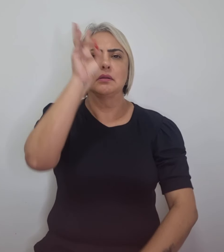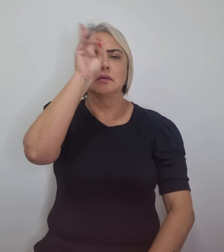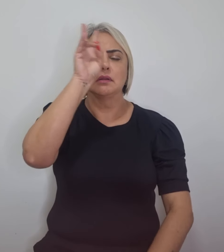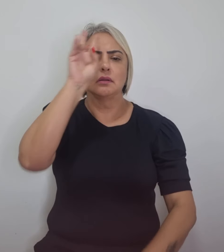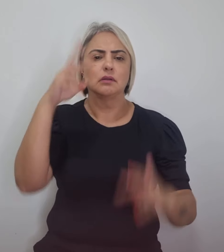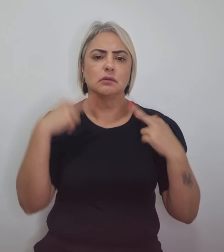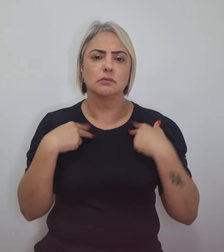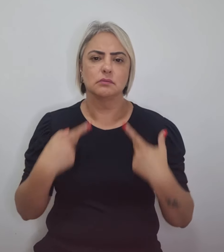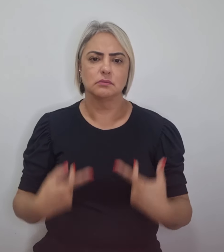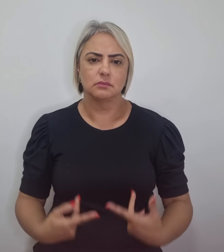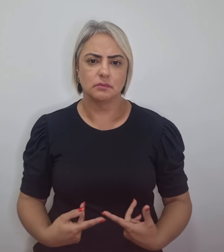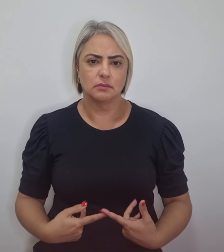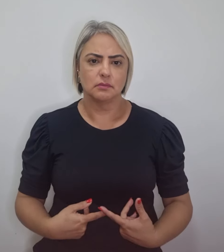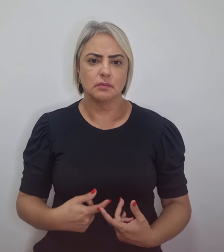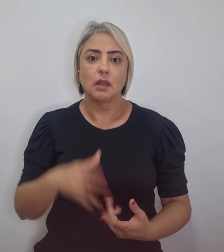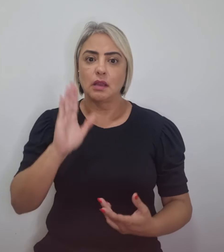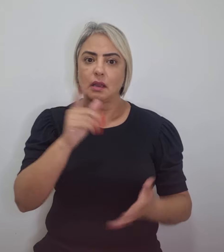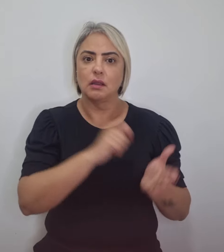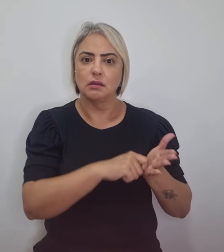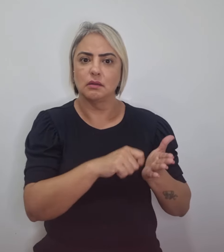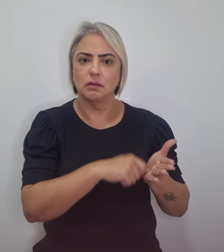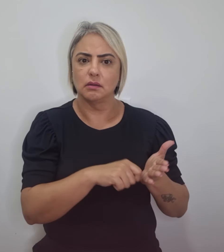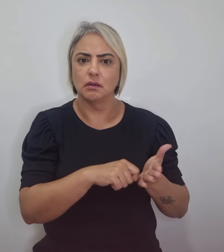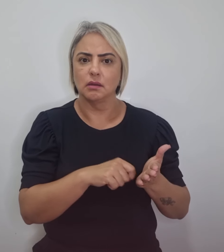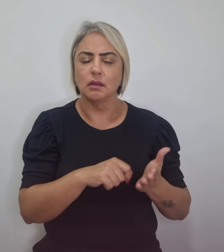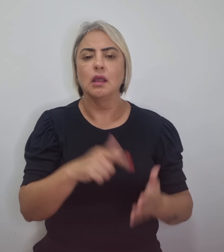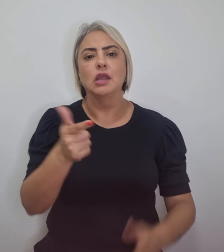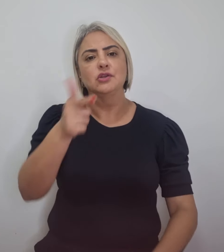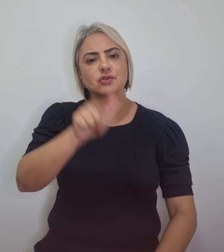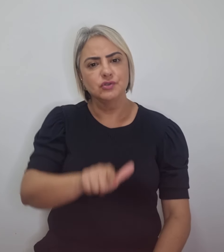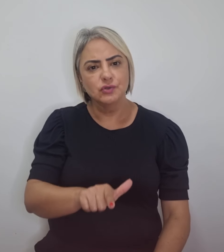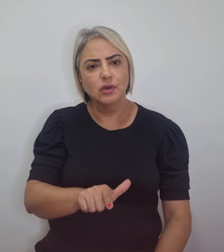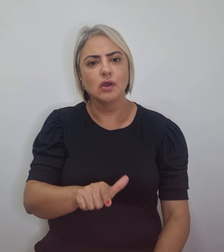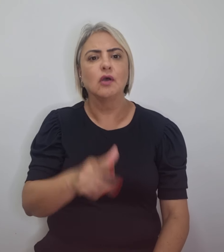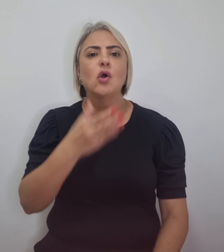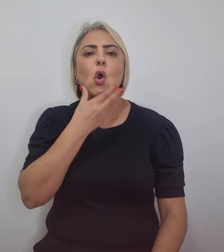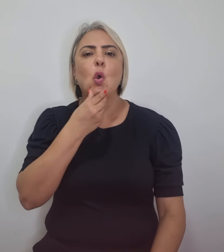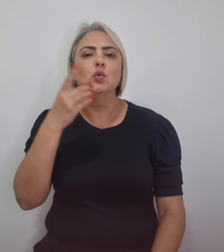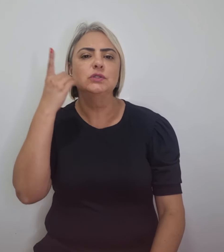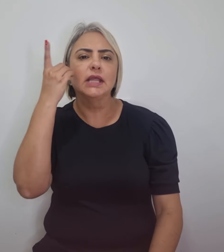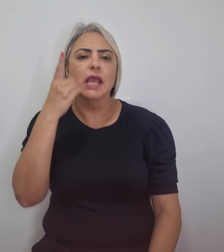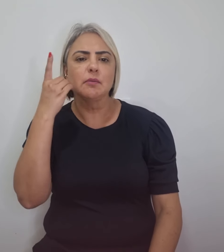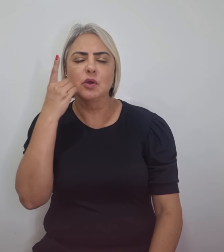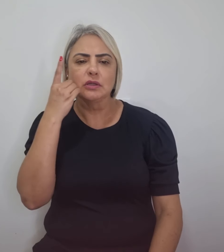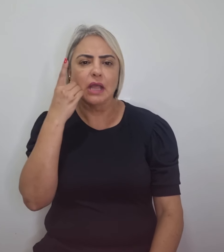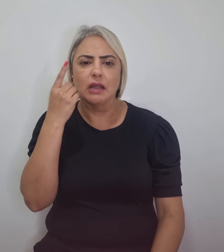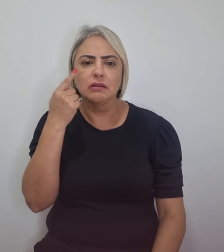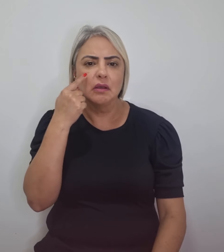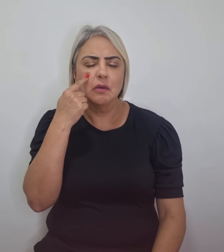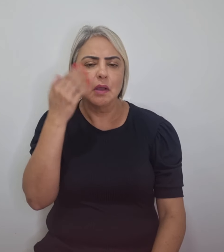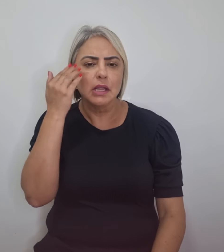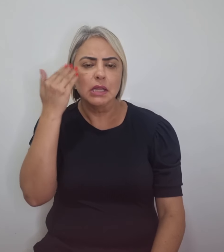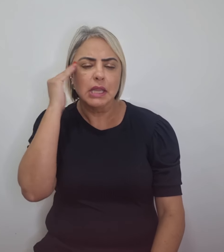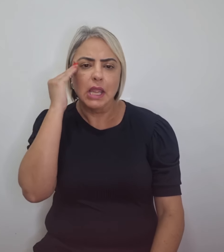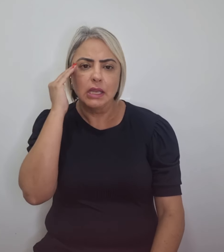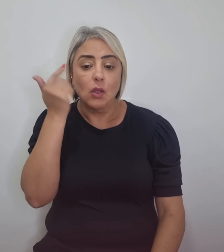humanidade, já escrito. E mais uma vez, o deputado desconsidera que outros livros